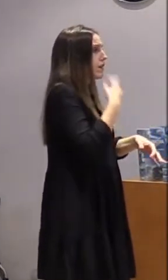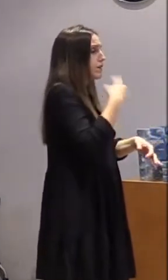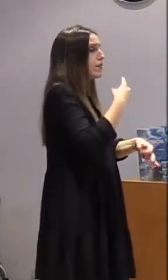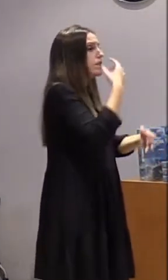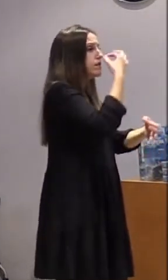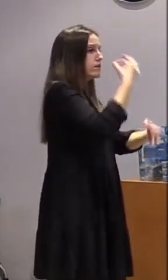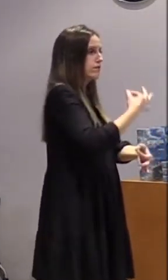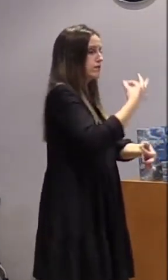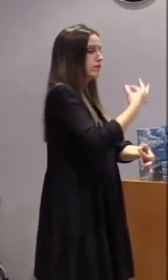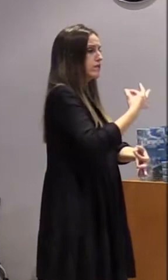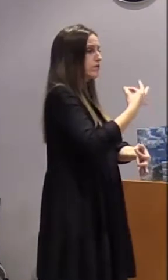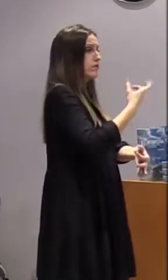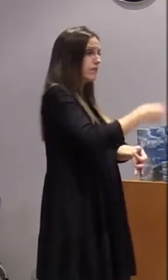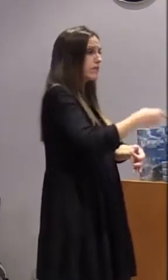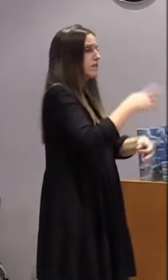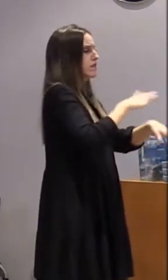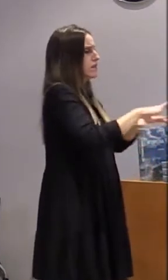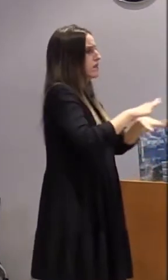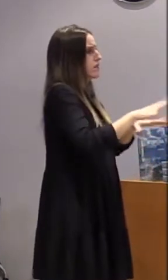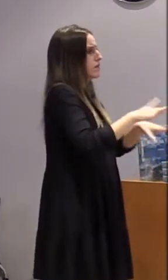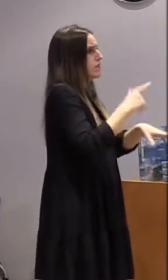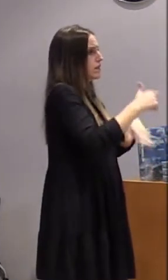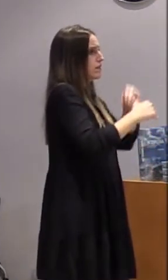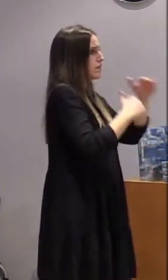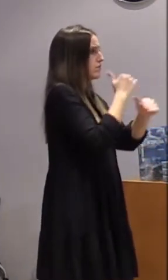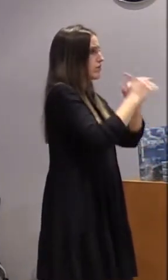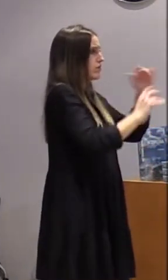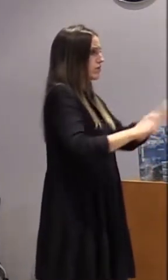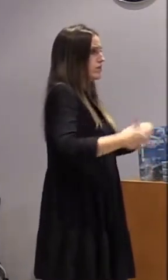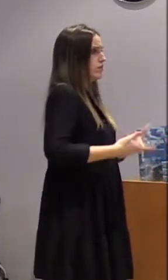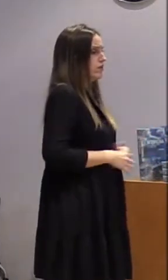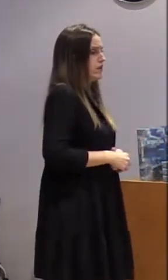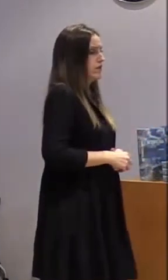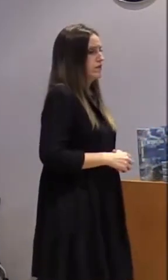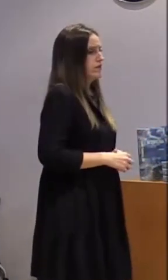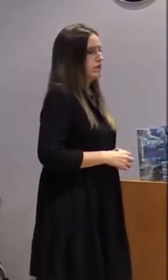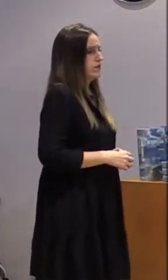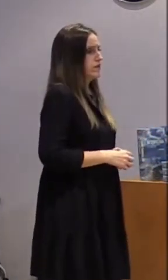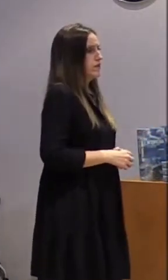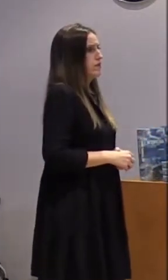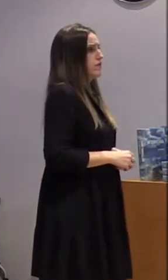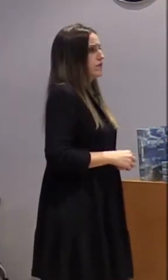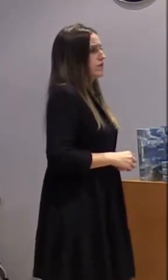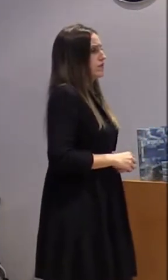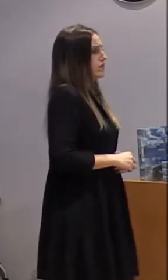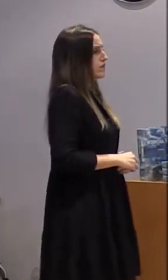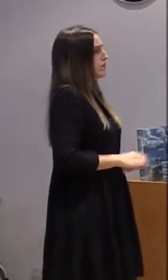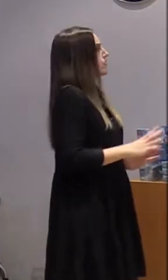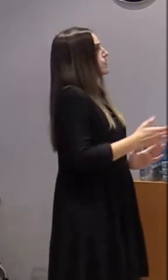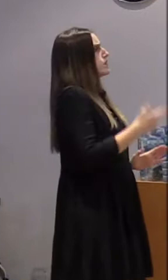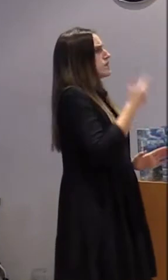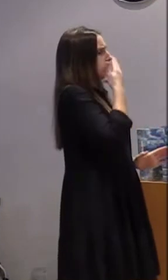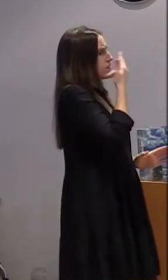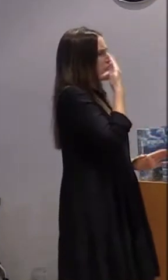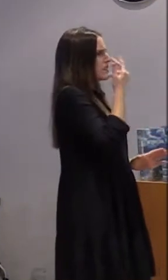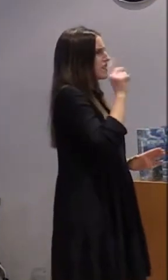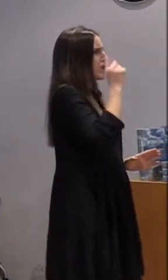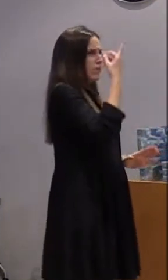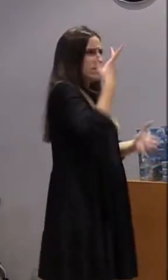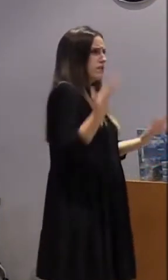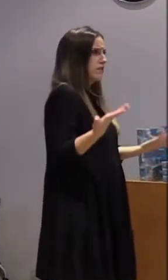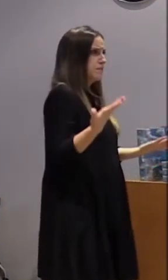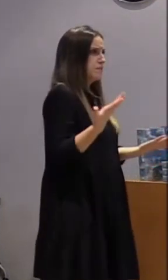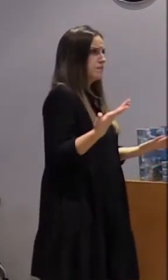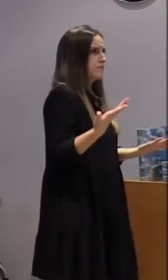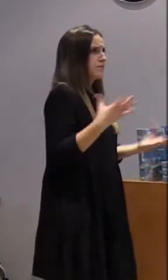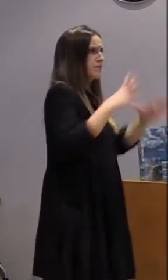esa dinámica que tiene ese proceso natural. lo más interesante de Constable son sus estudios